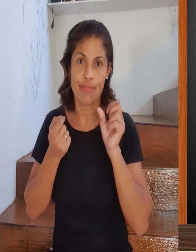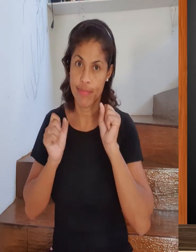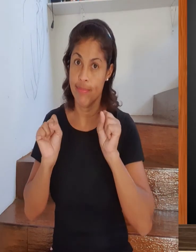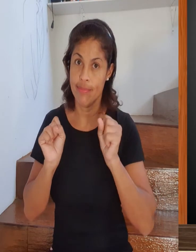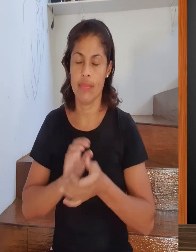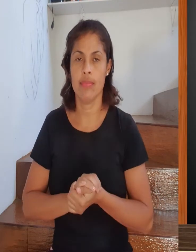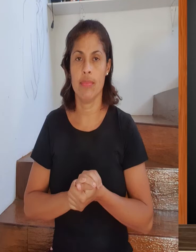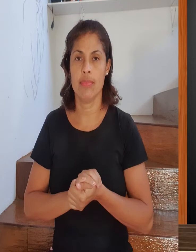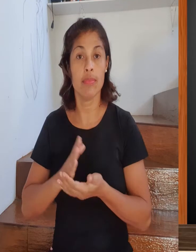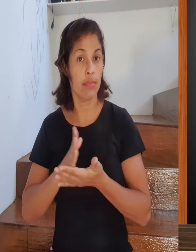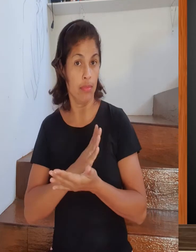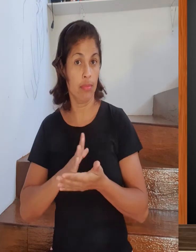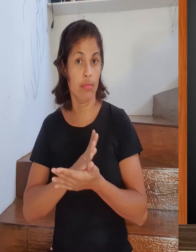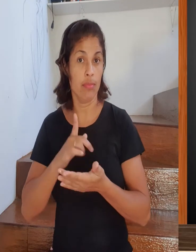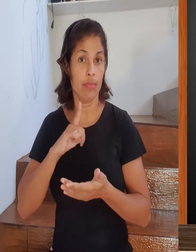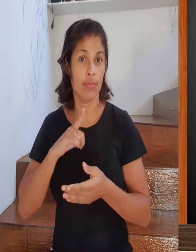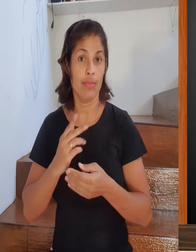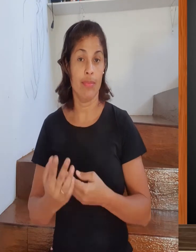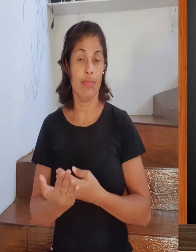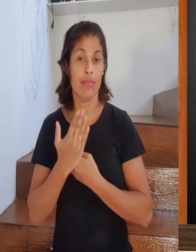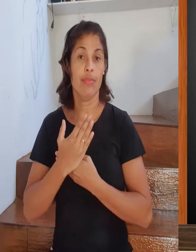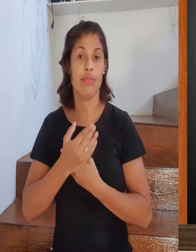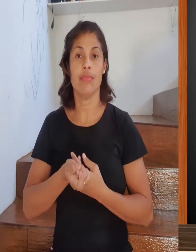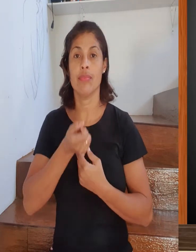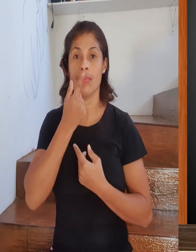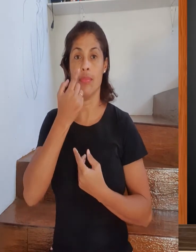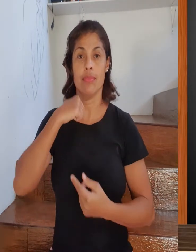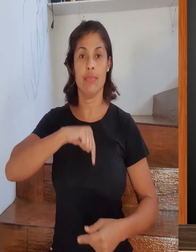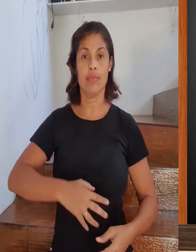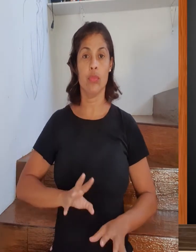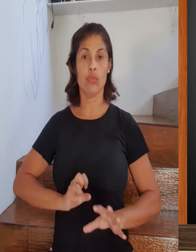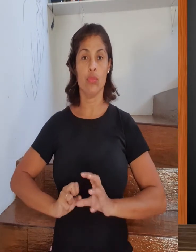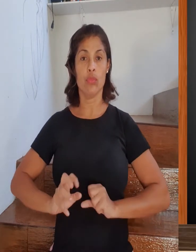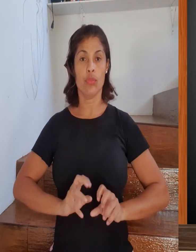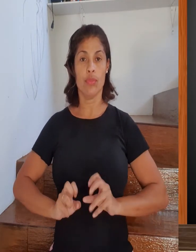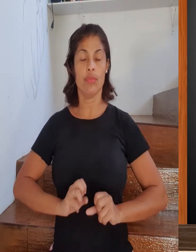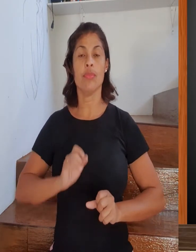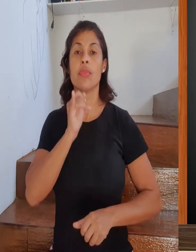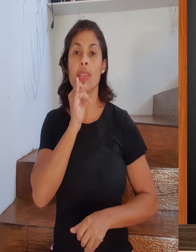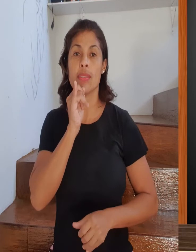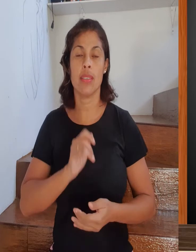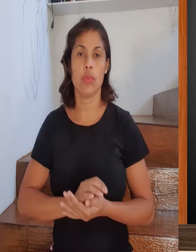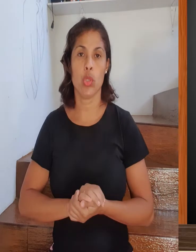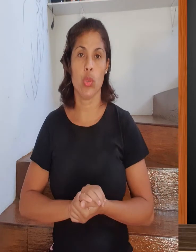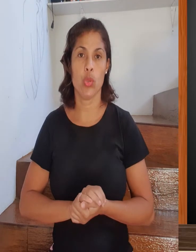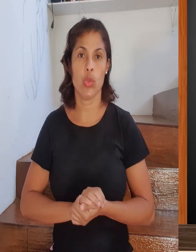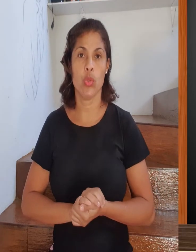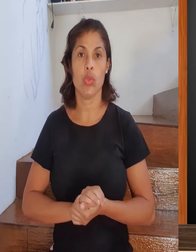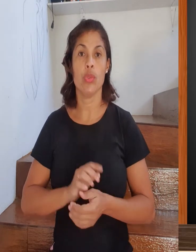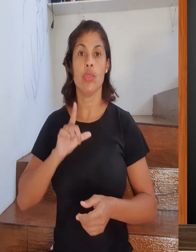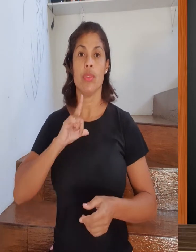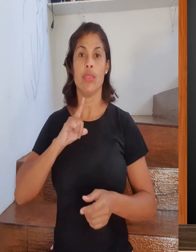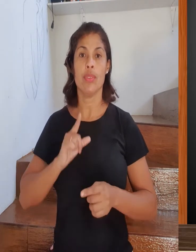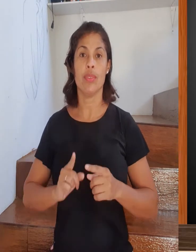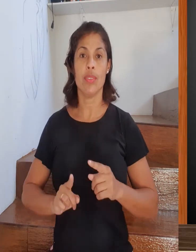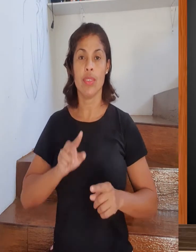medicamento. Alguns fatores favorecem a absorção de drogas pelo trato gastrointestinal, como, por exemplo,